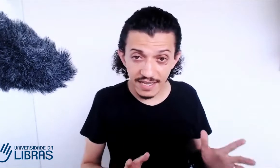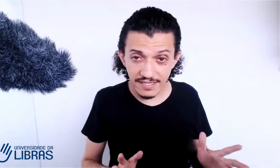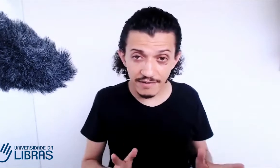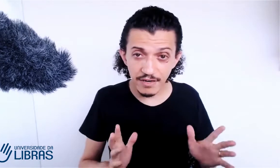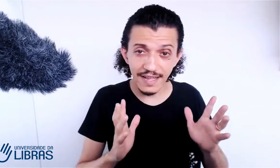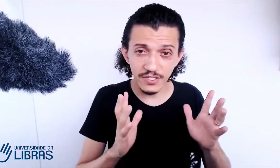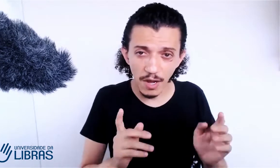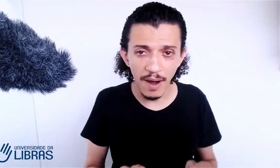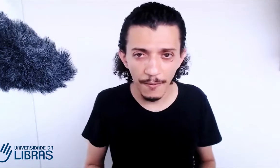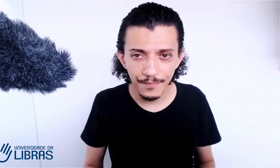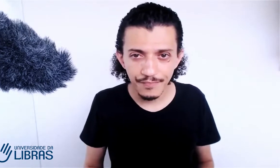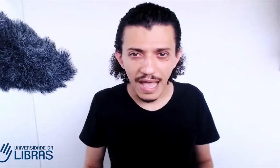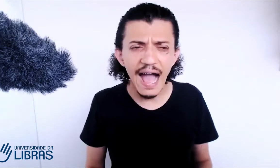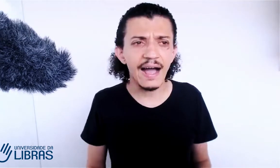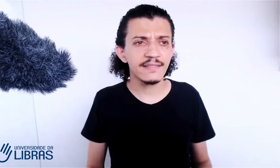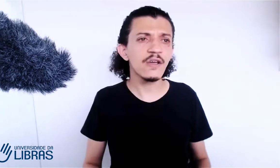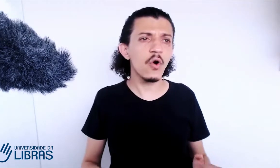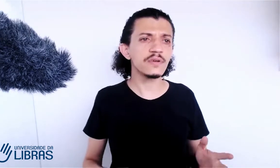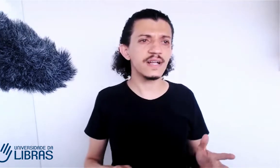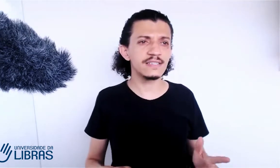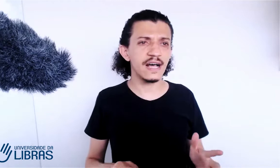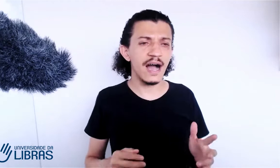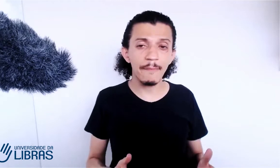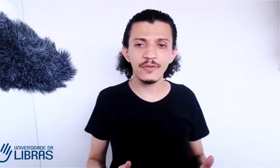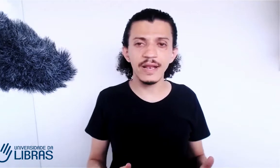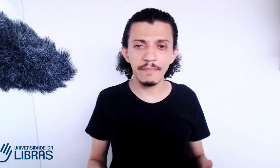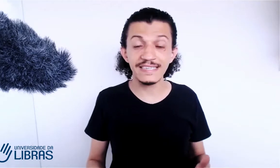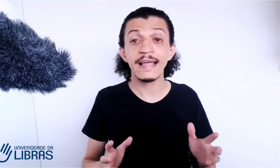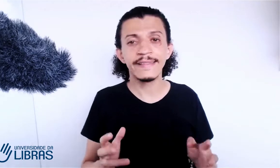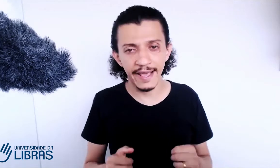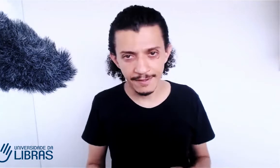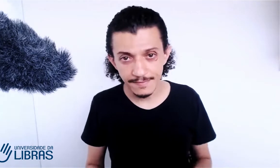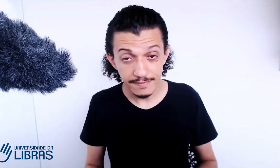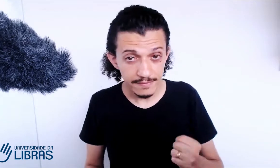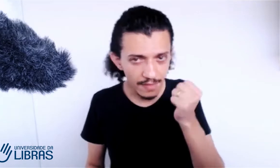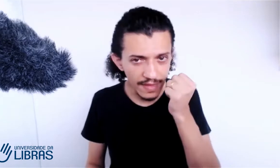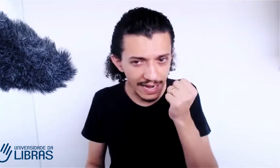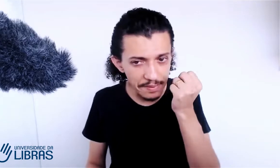sinalizando a velocidade normal. Ah, tem como sinalizar rápido em Libras? Tem. Na Libras